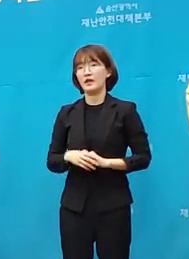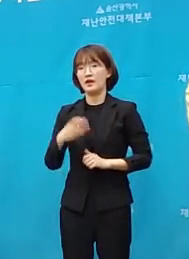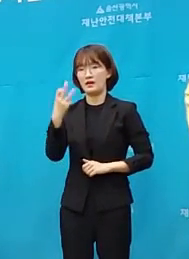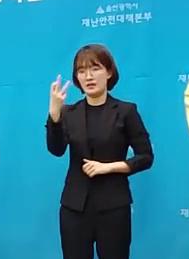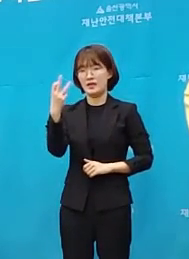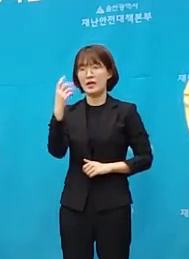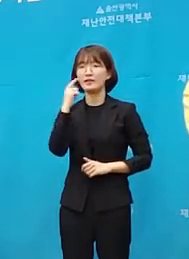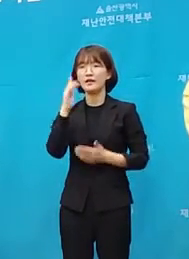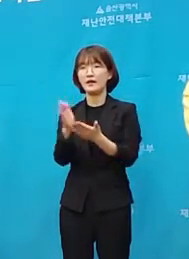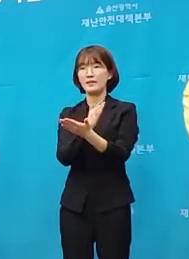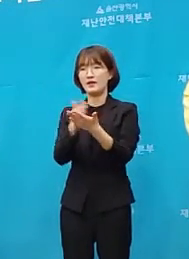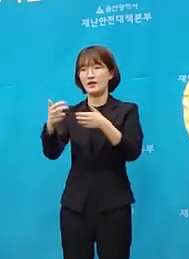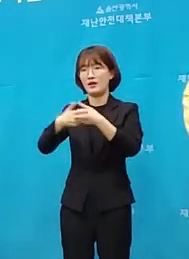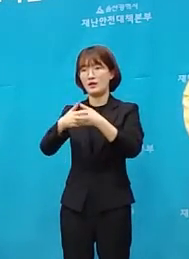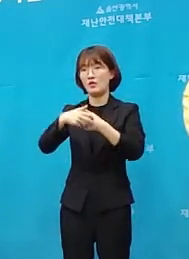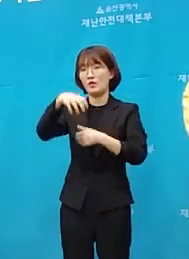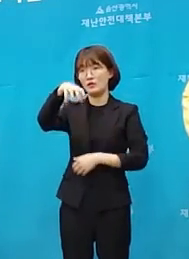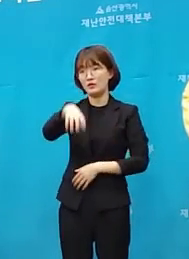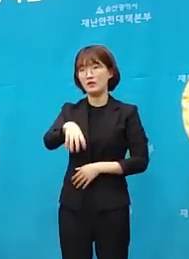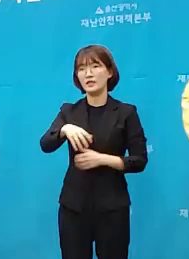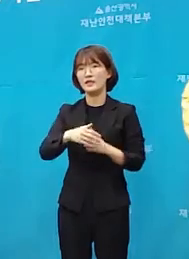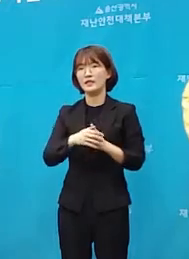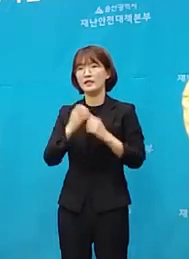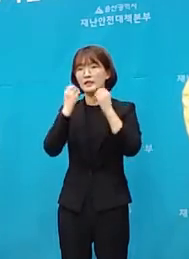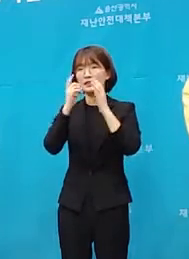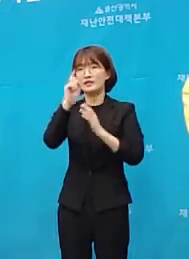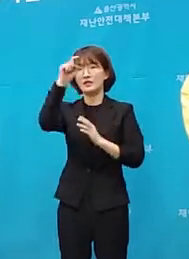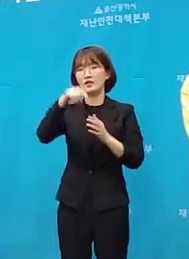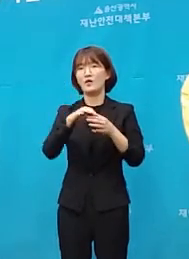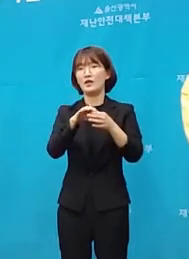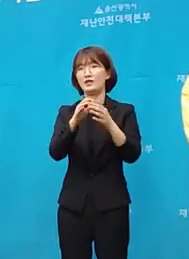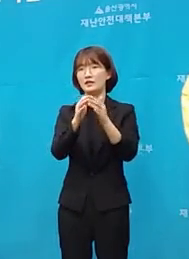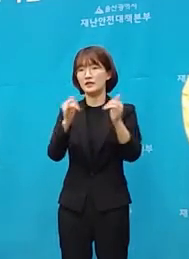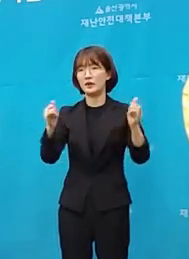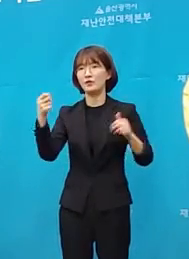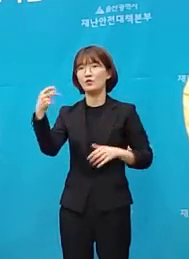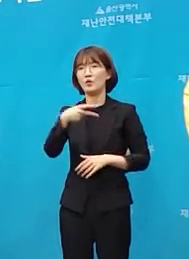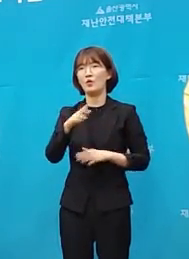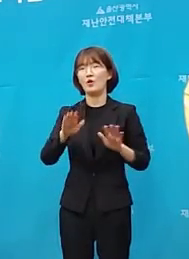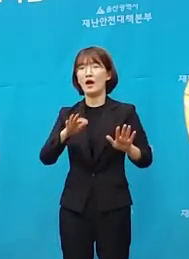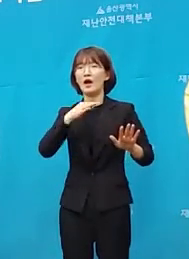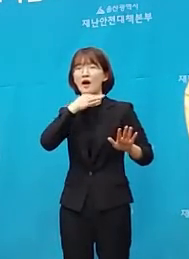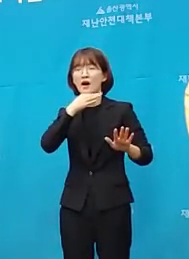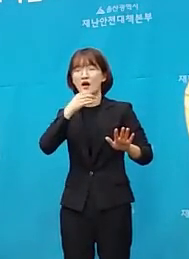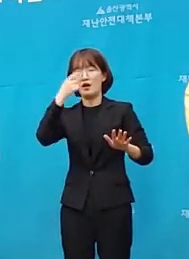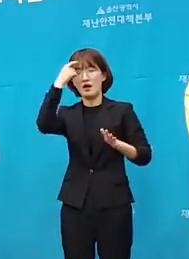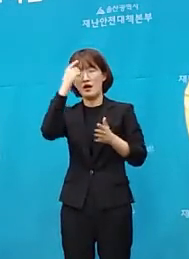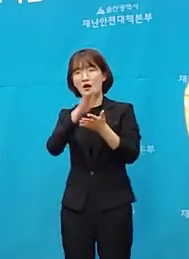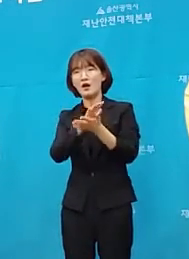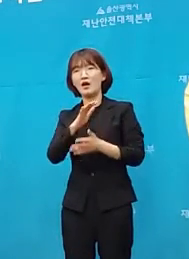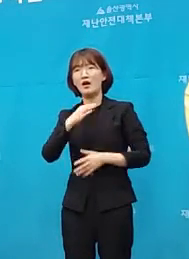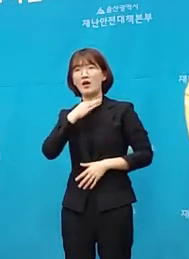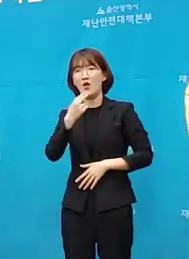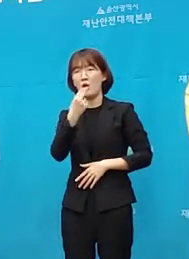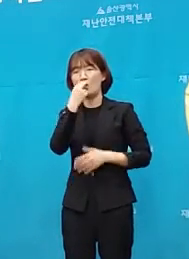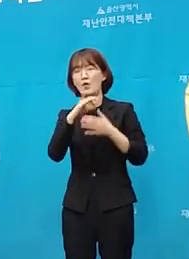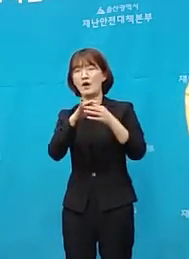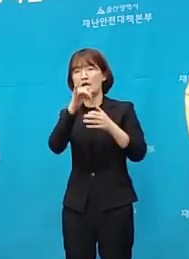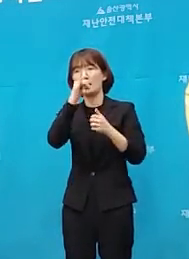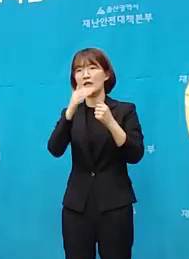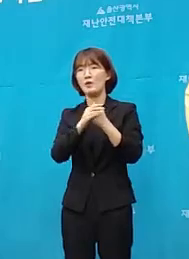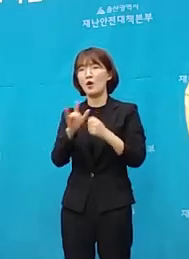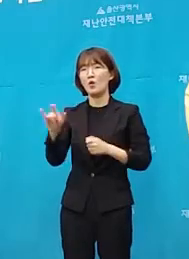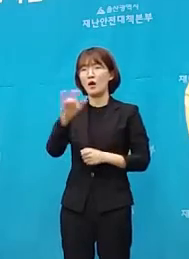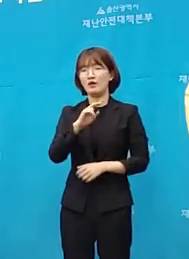선별진료소 지정의 검출 건수는 신천지 관리분들, 한질진료소, 발열, 눈통, 호흡기 증상에서